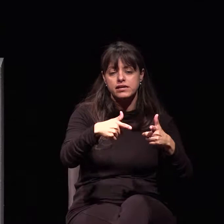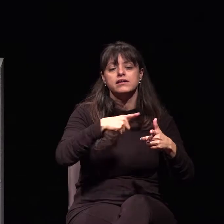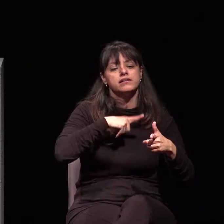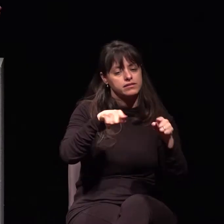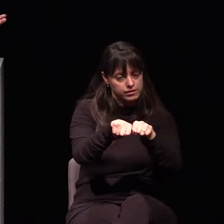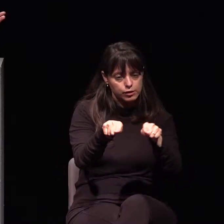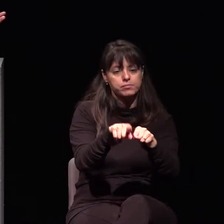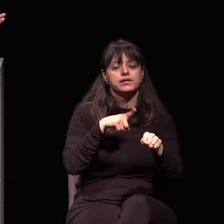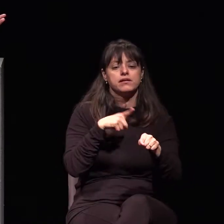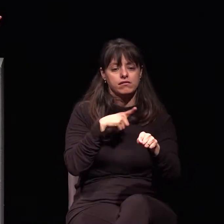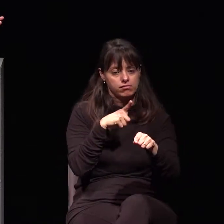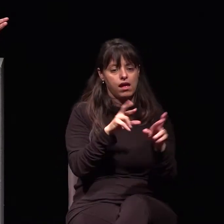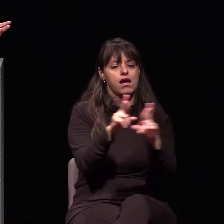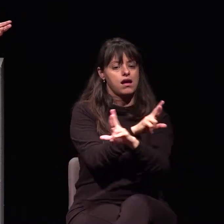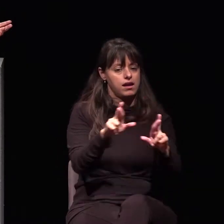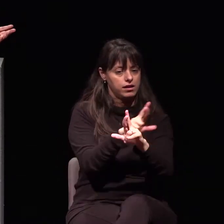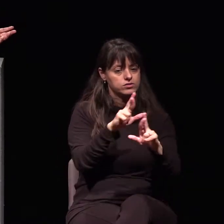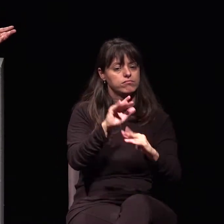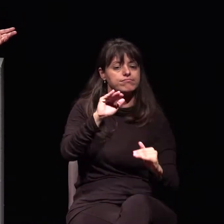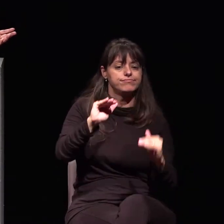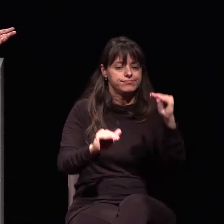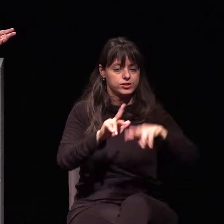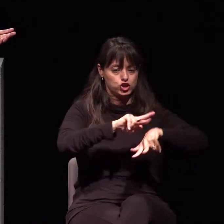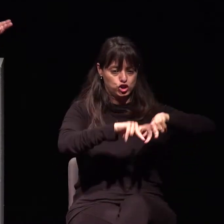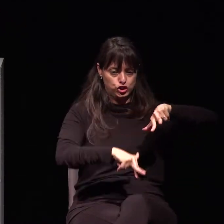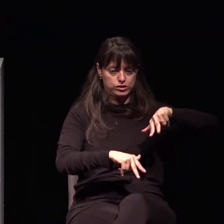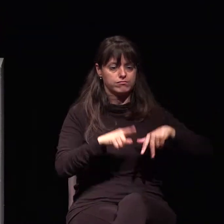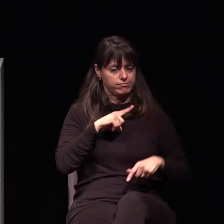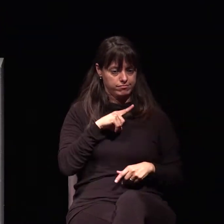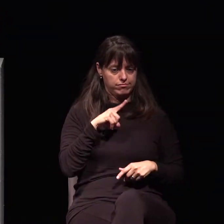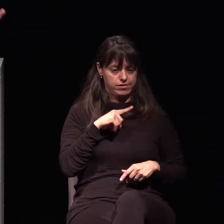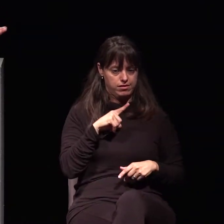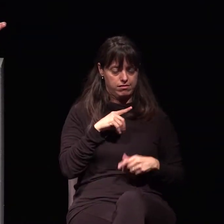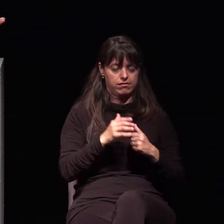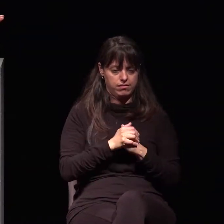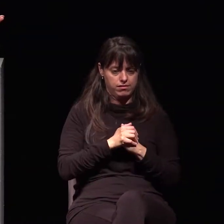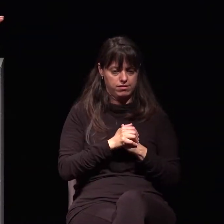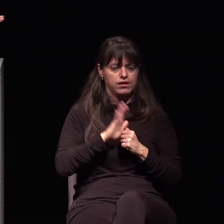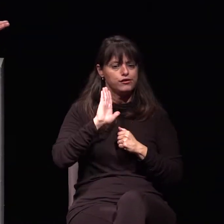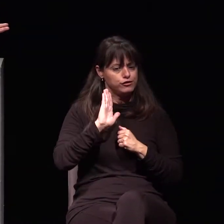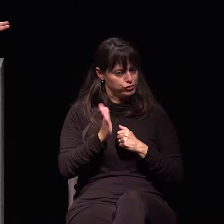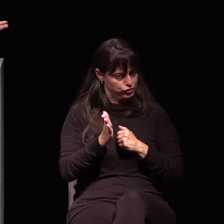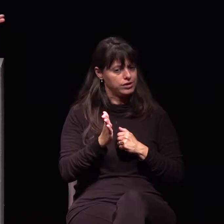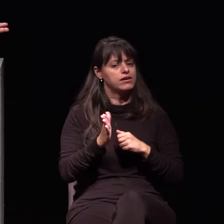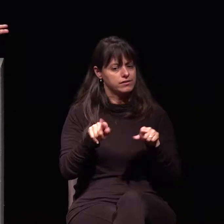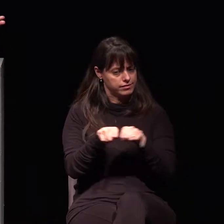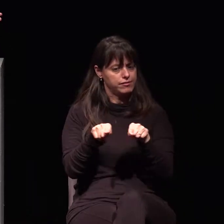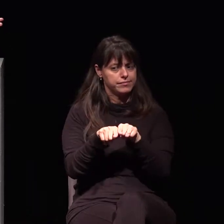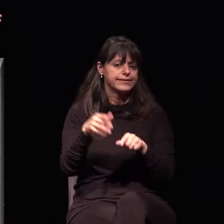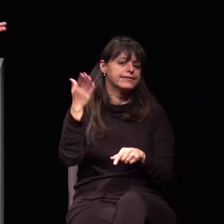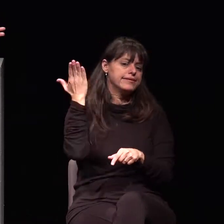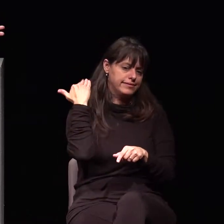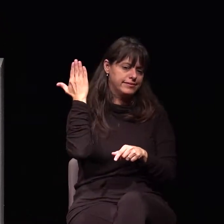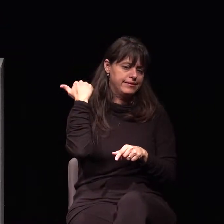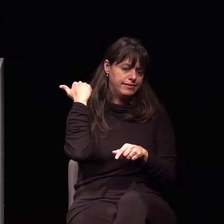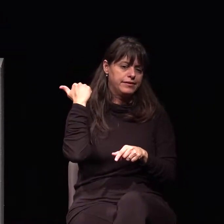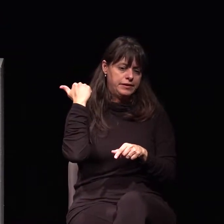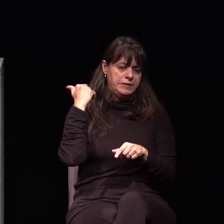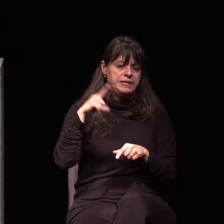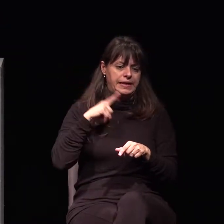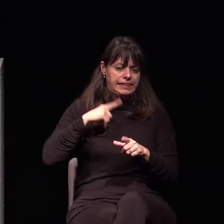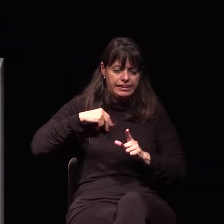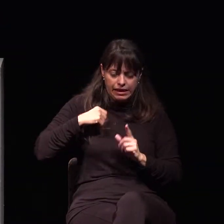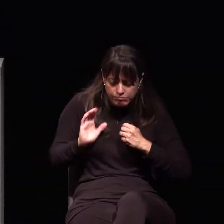portanto, essa desigualdade existe, e essa desigualdade foi usada também nos porões